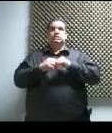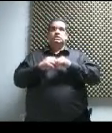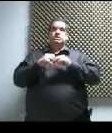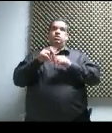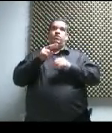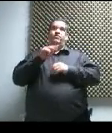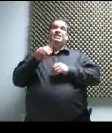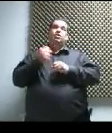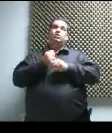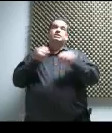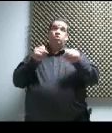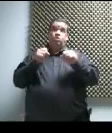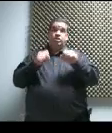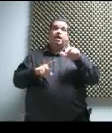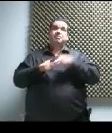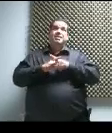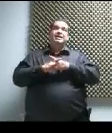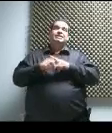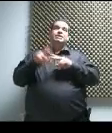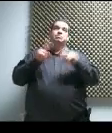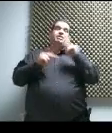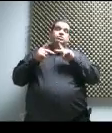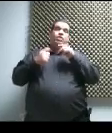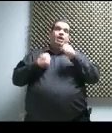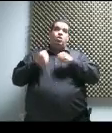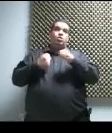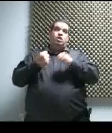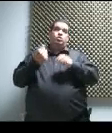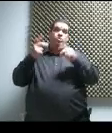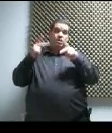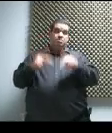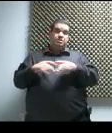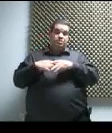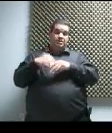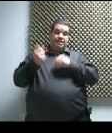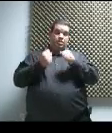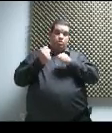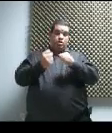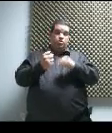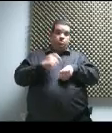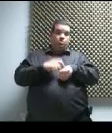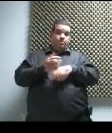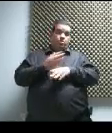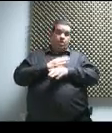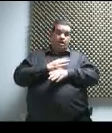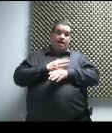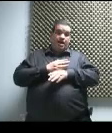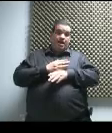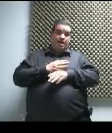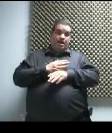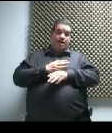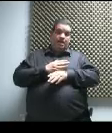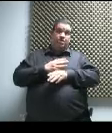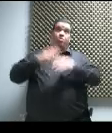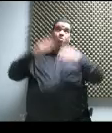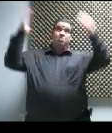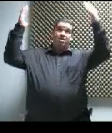de seguridad aparecen personas corriendo y una persona sale corriendo y momentos antes le cae como un plafón